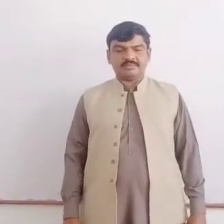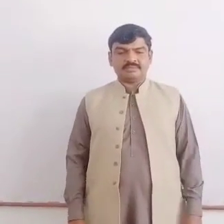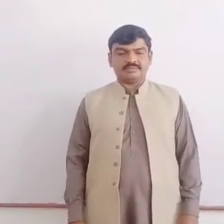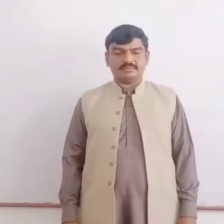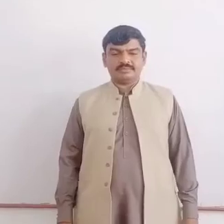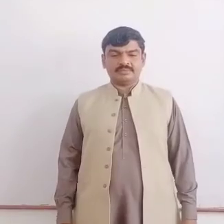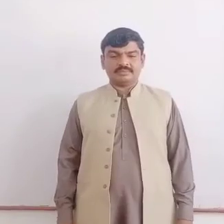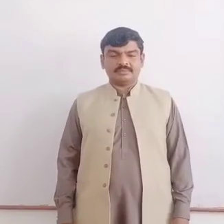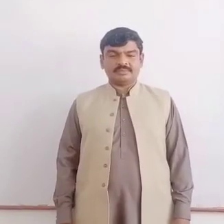दरियाफ्त,